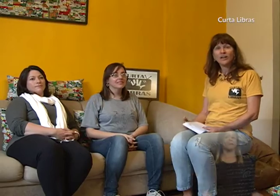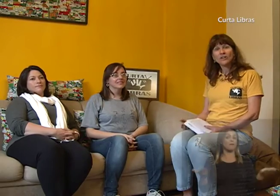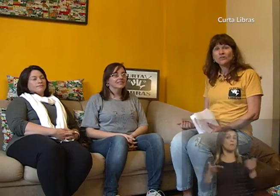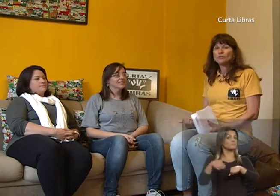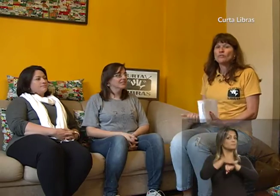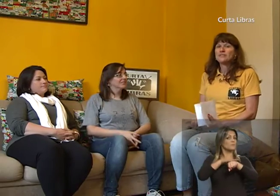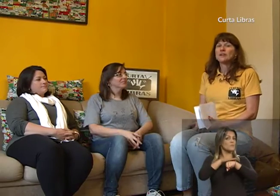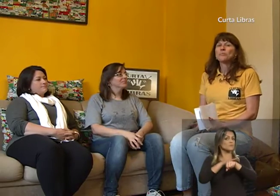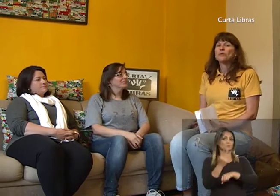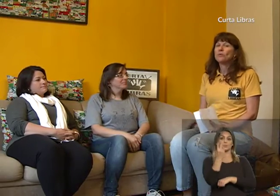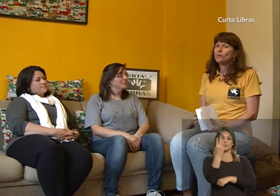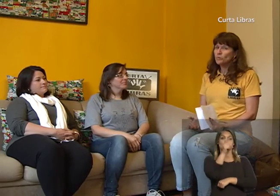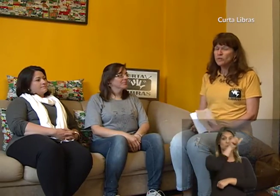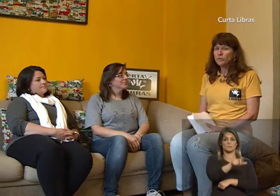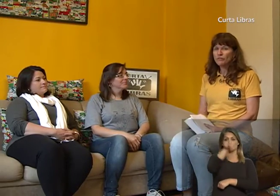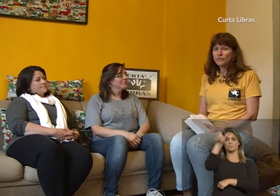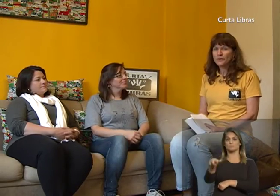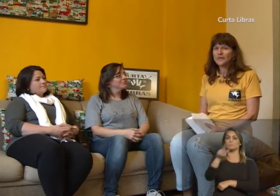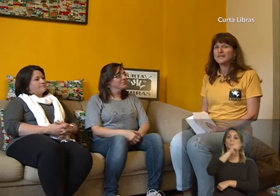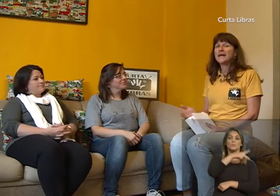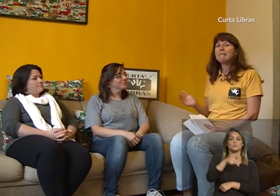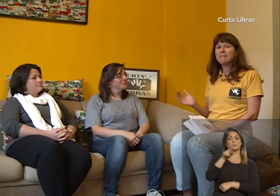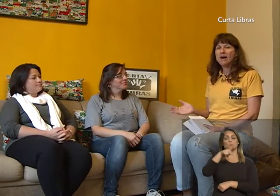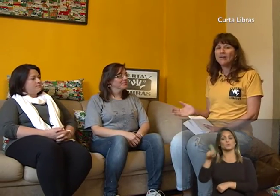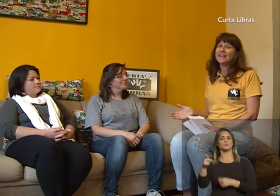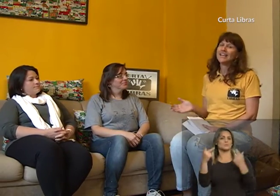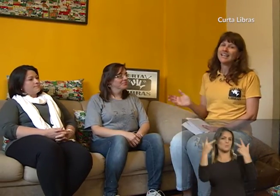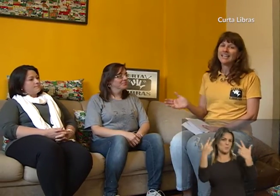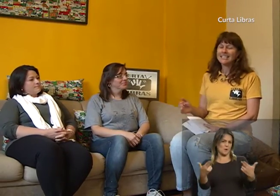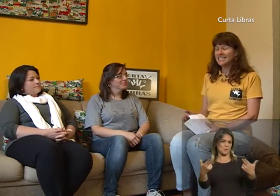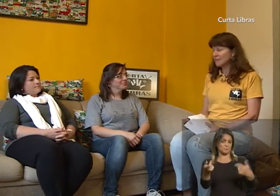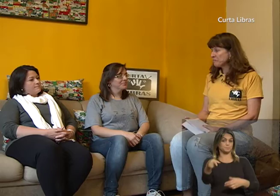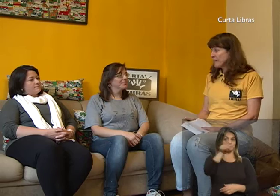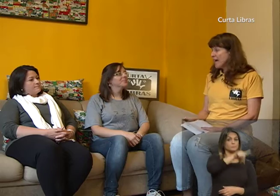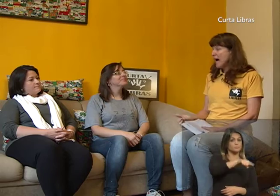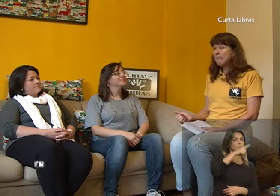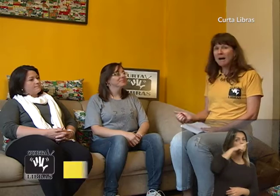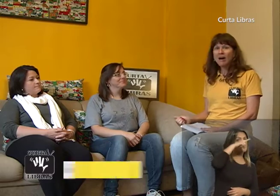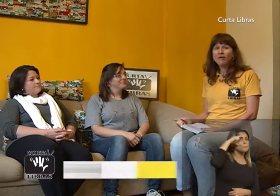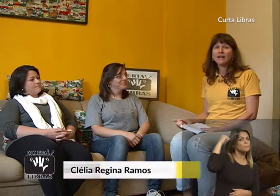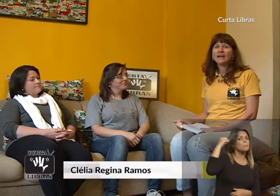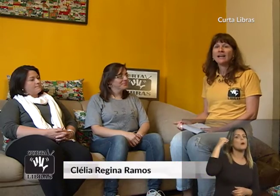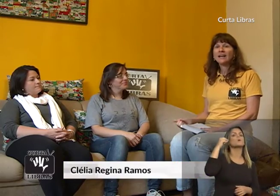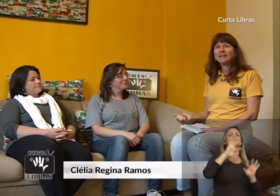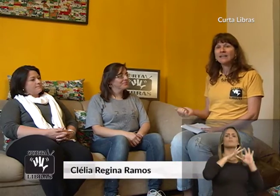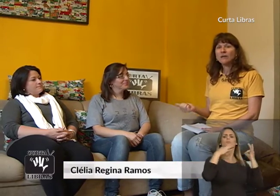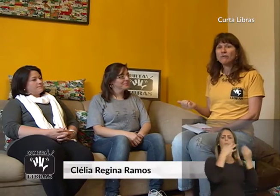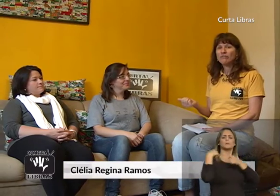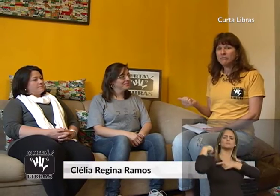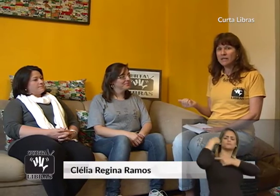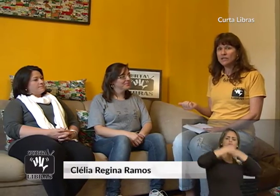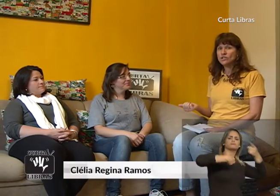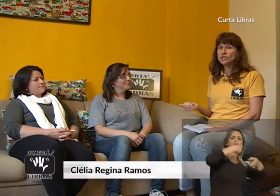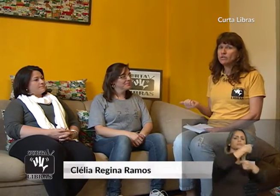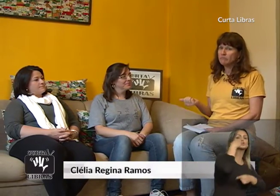Agora nós vamos conversar um pouco com duas professoras, né? A Paula e a Carilissa. A Paula, ela tem uma família de